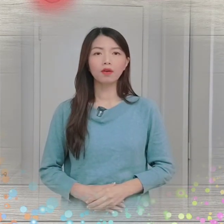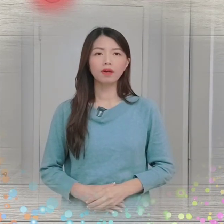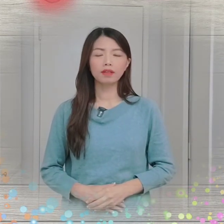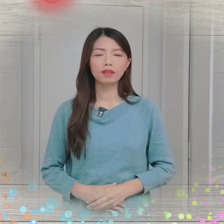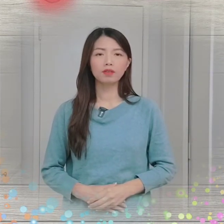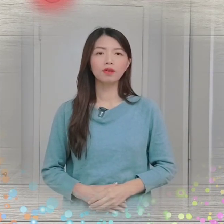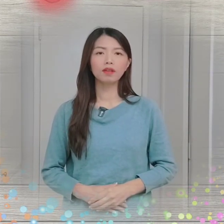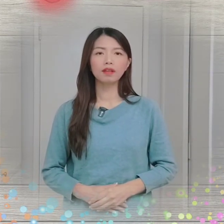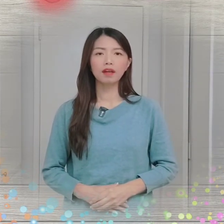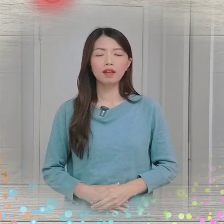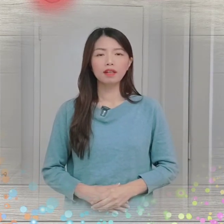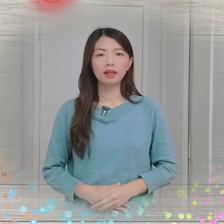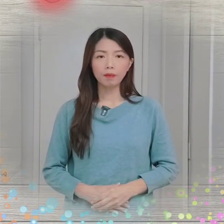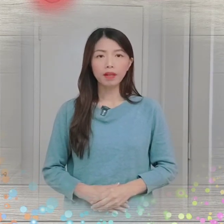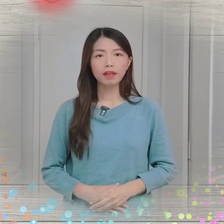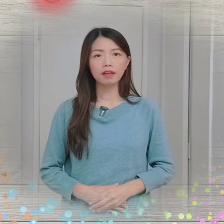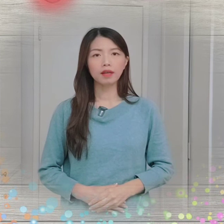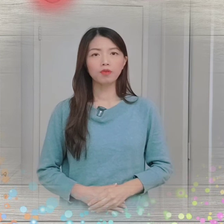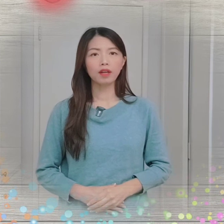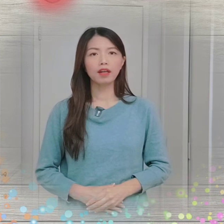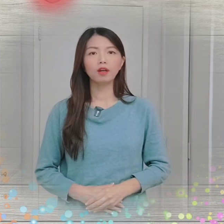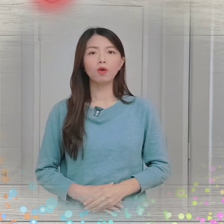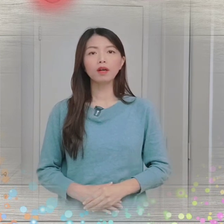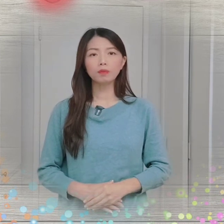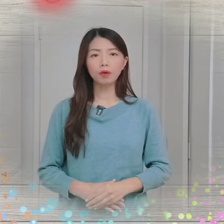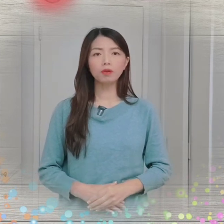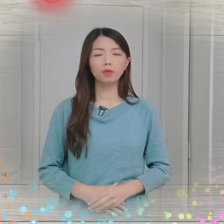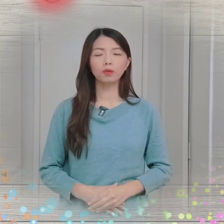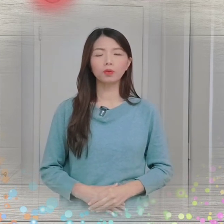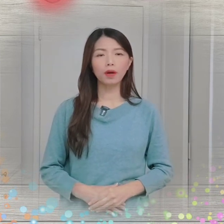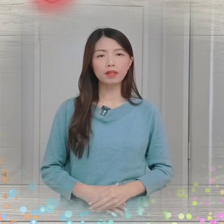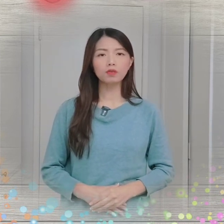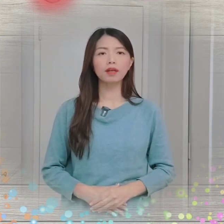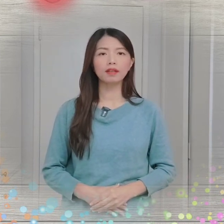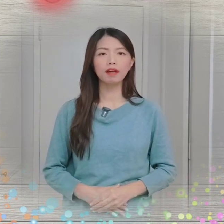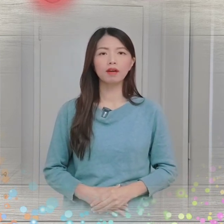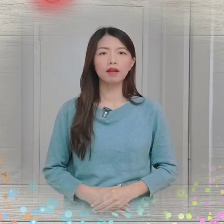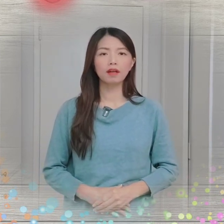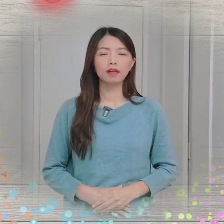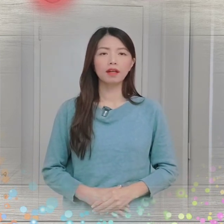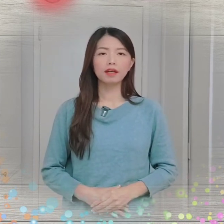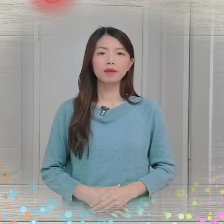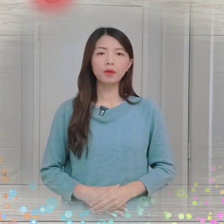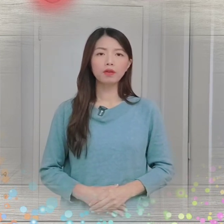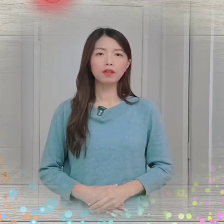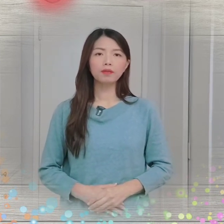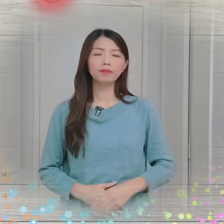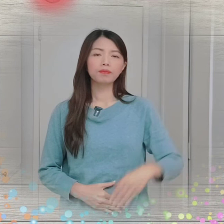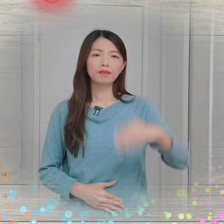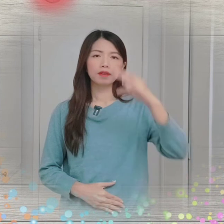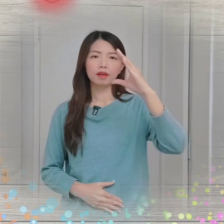노엘이라고 한 뜻의 수어는 이게 감탄사이기 때문에 여러가지 표현으로 또 하실 수가 있는데요. 일단 제가 한